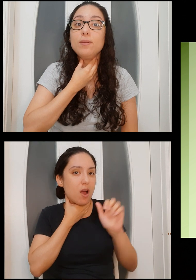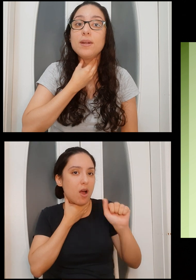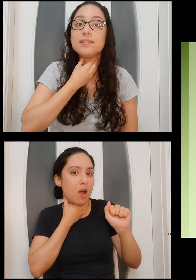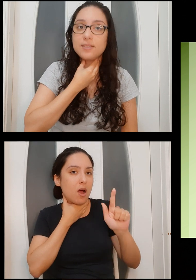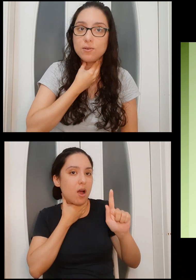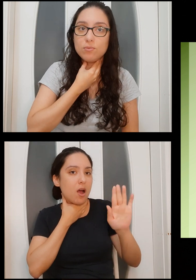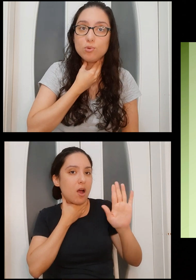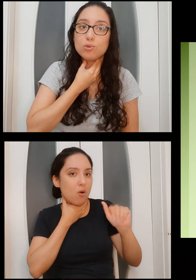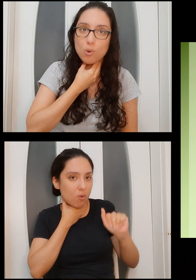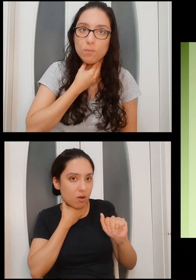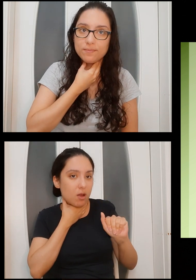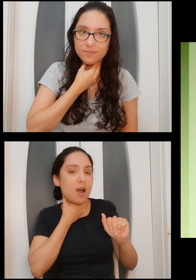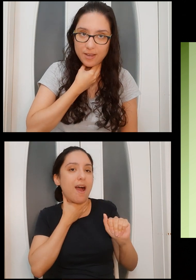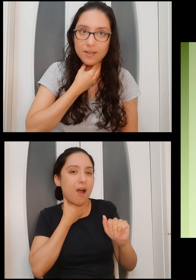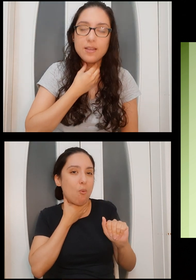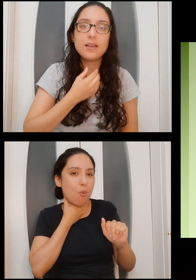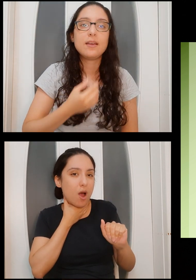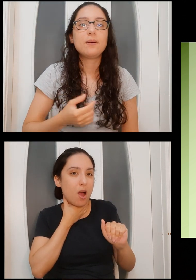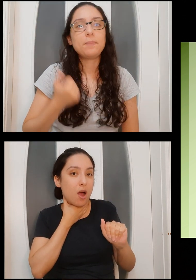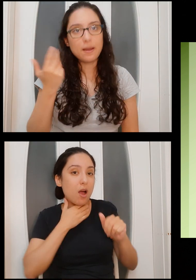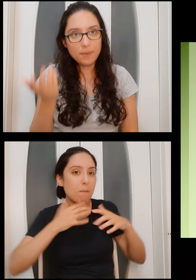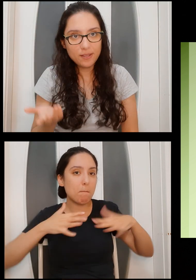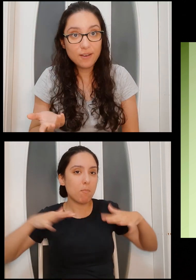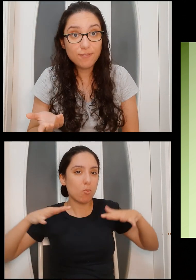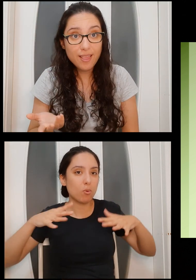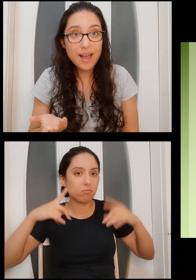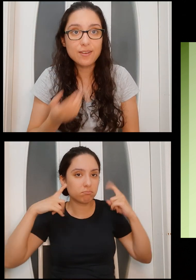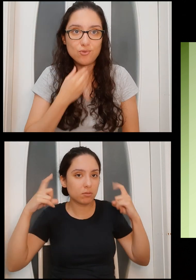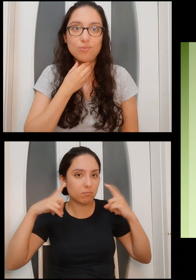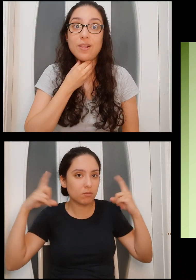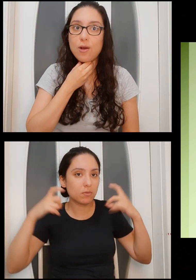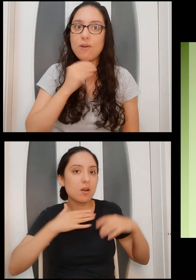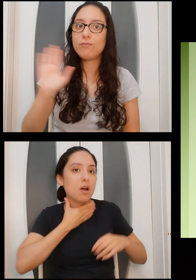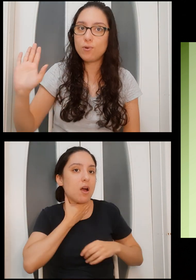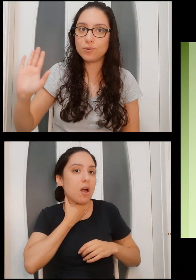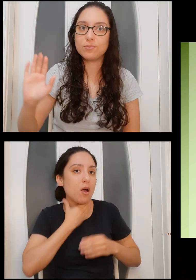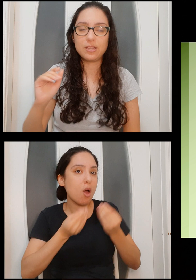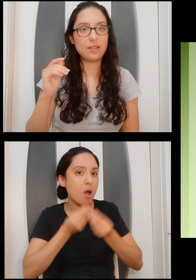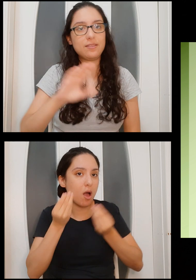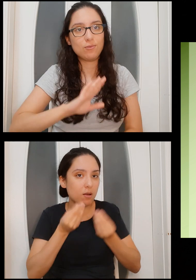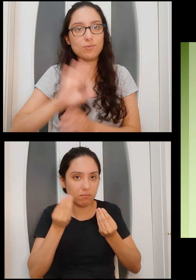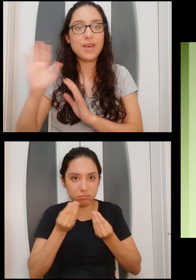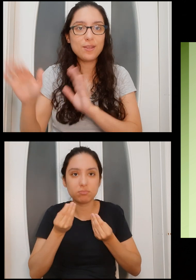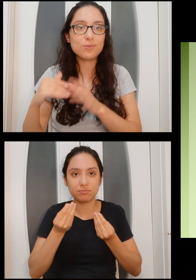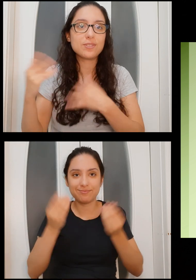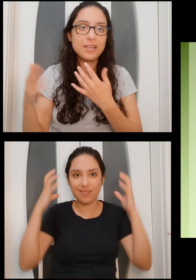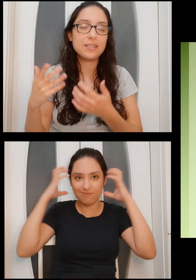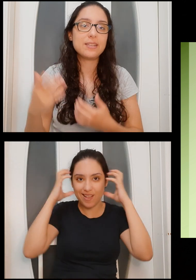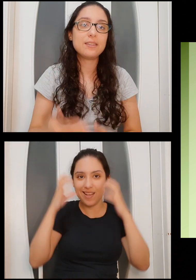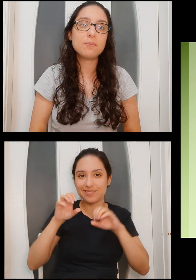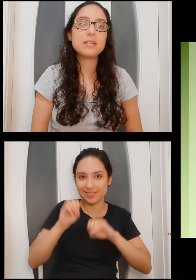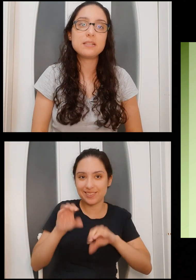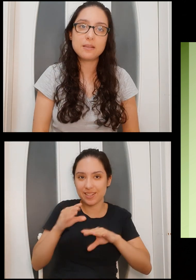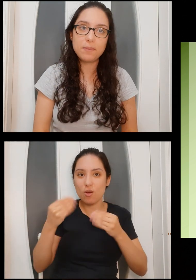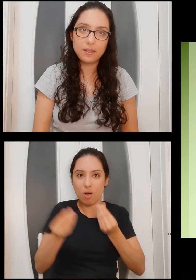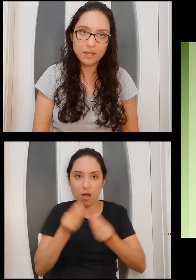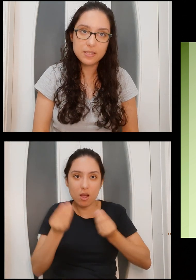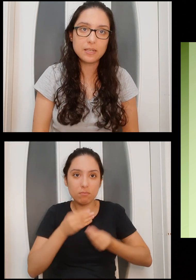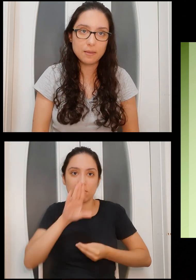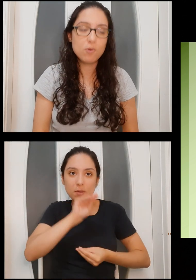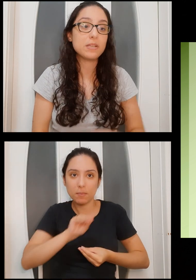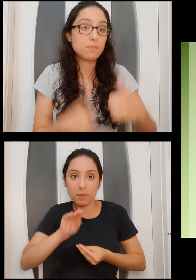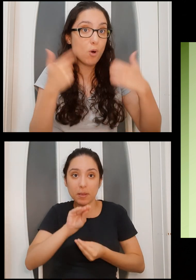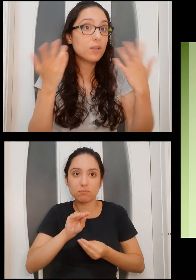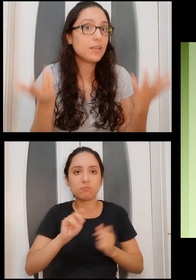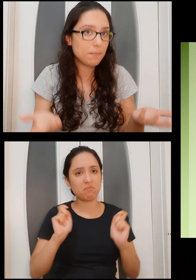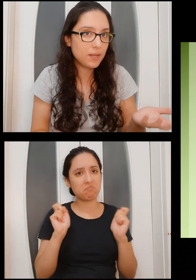sentem a vibração do som, tá? Para aprender a falar, junto lá com a fono. Lá tem os métodos, né, etc. Mas eles aprendem